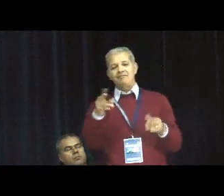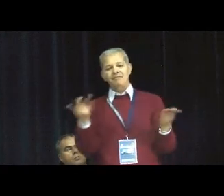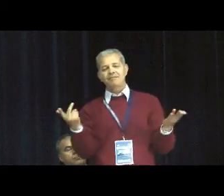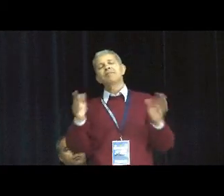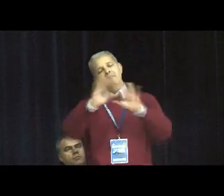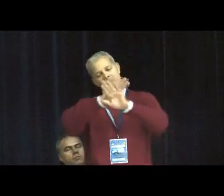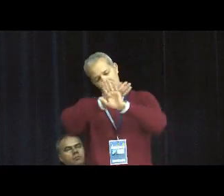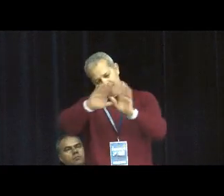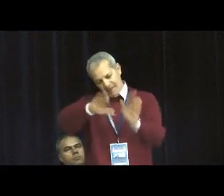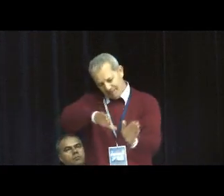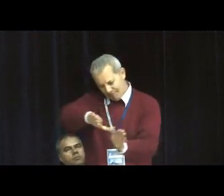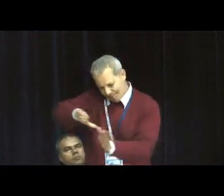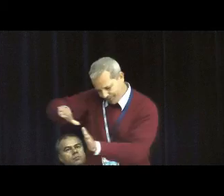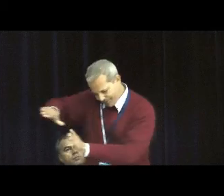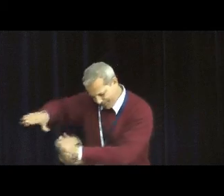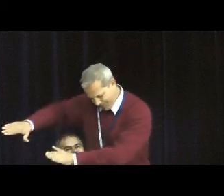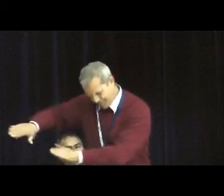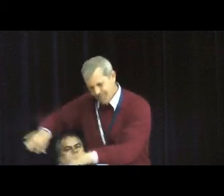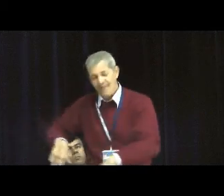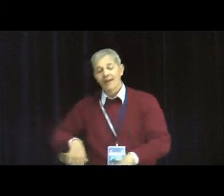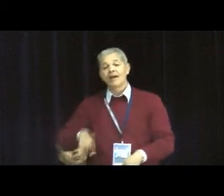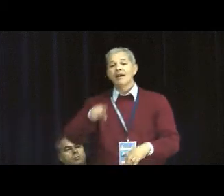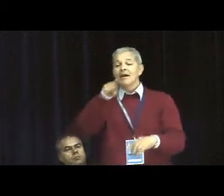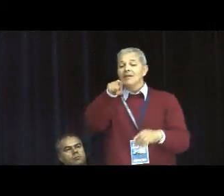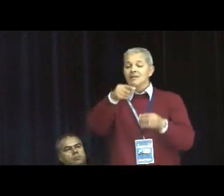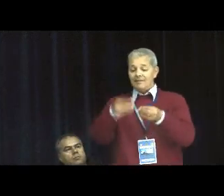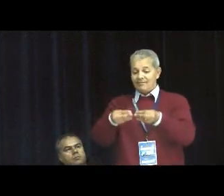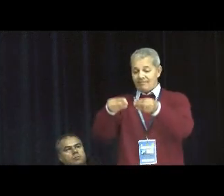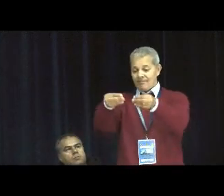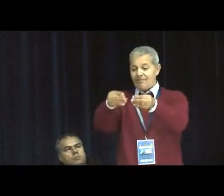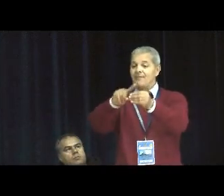ديال المغرب. هذا هو المفروض. الترجمة مسألة أساسية.